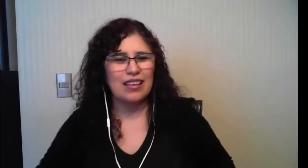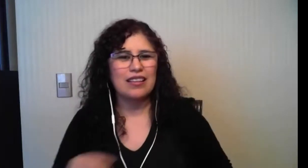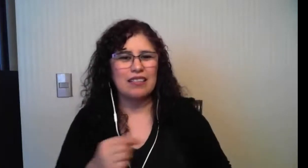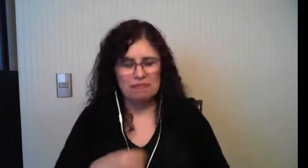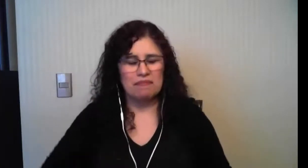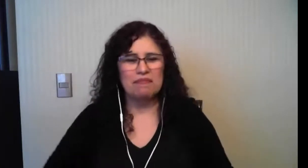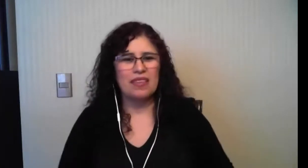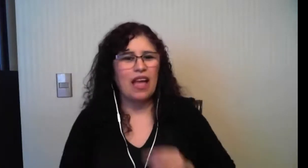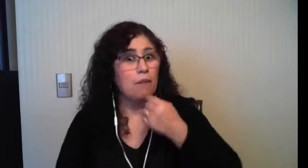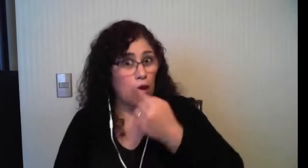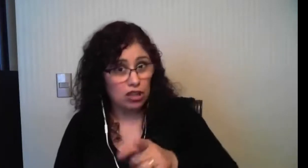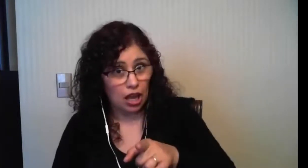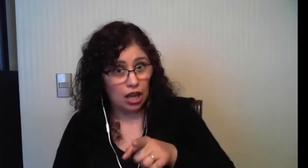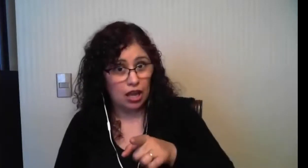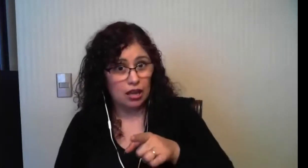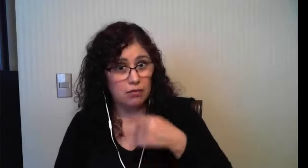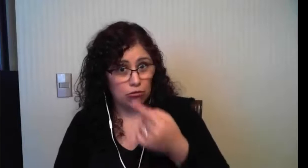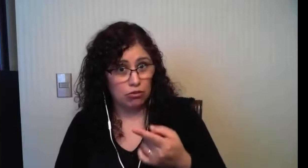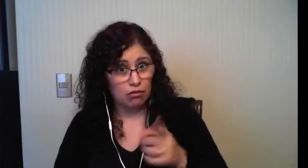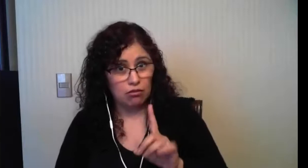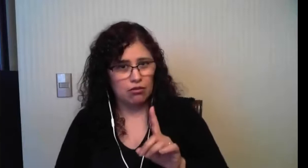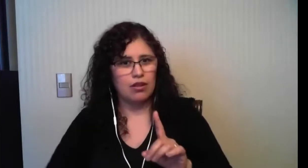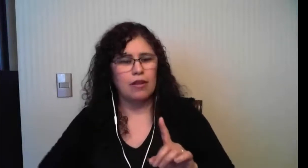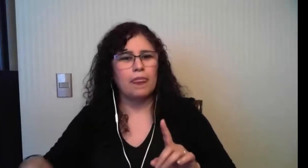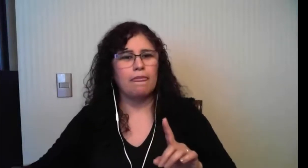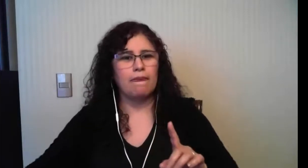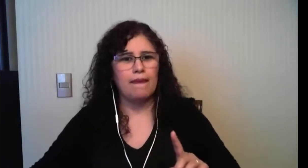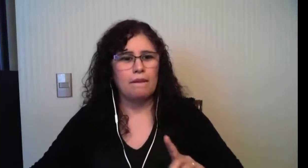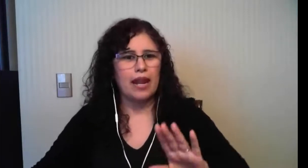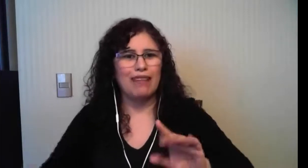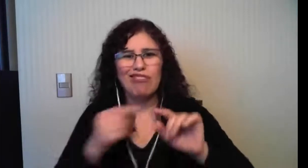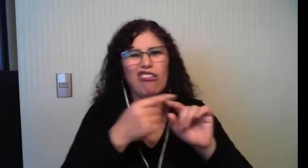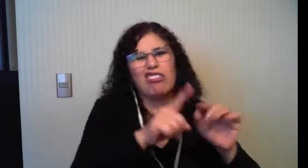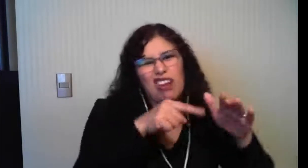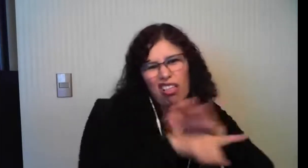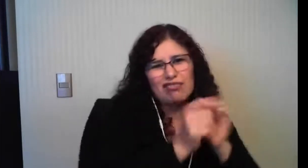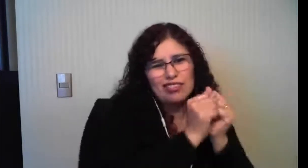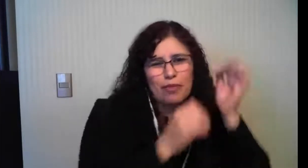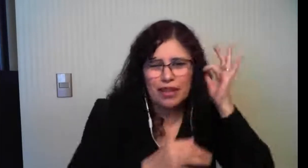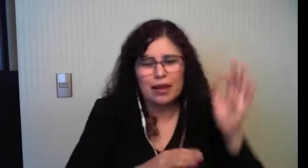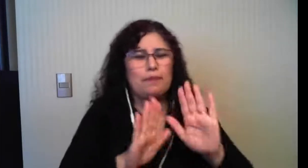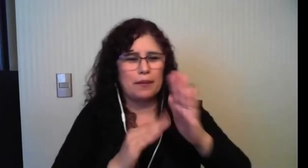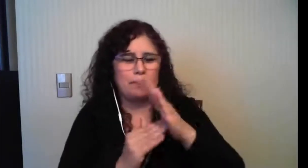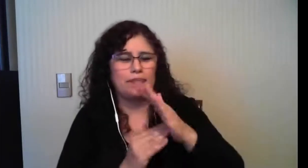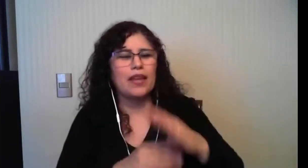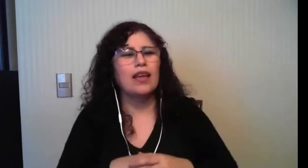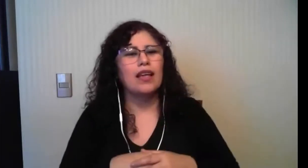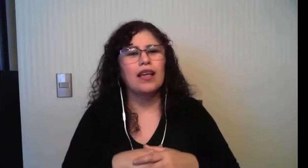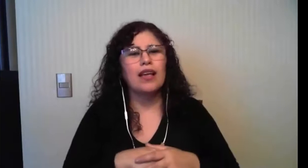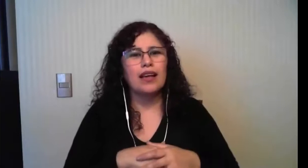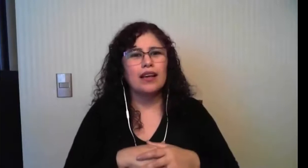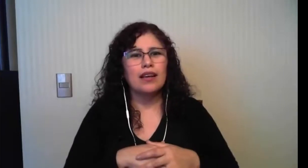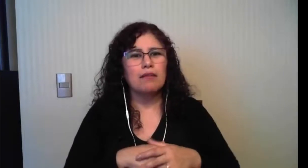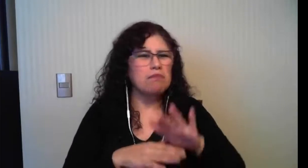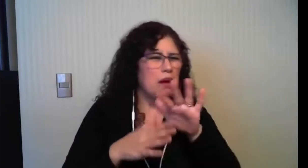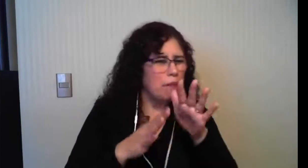Profe, Sí, disculpe. Entonces, sí, lo que vimos hoy adelante. día eran lesiones, pero